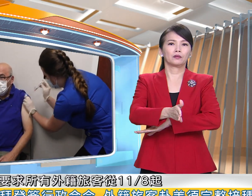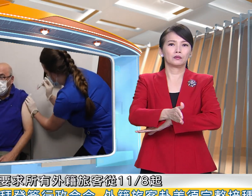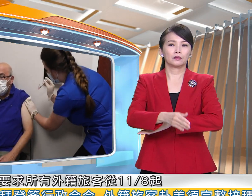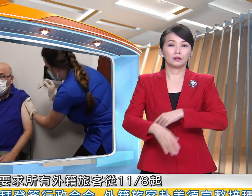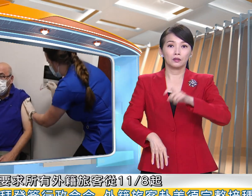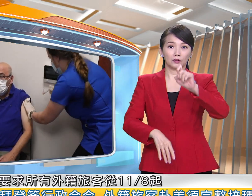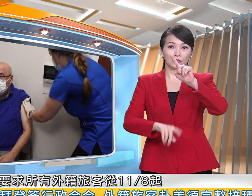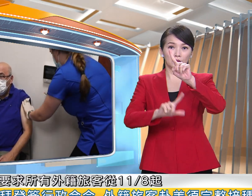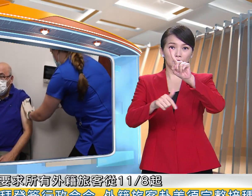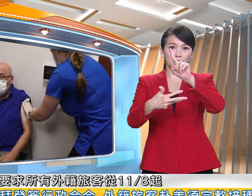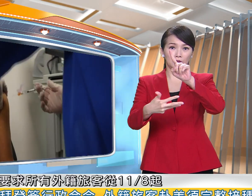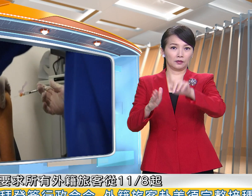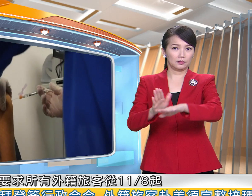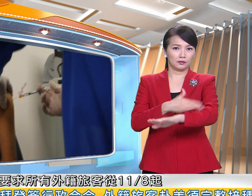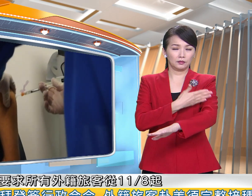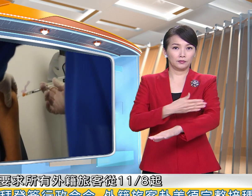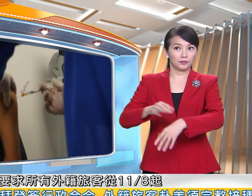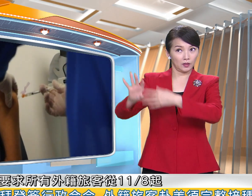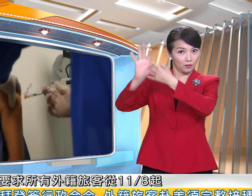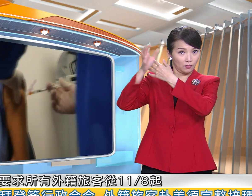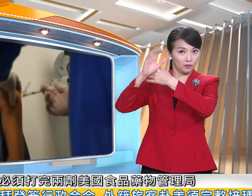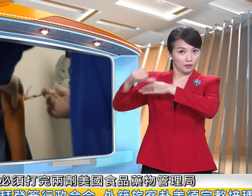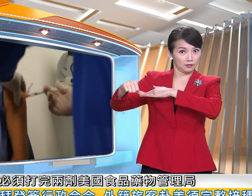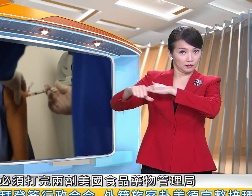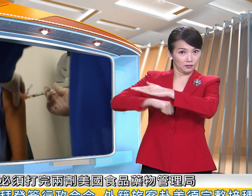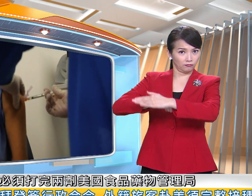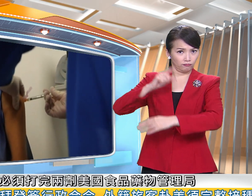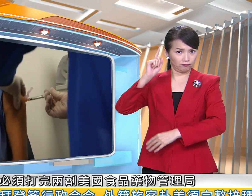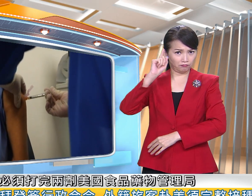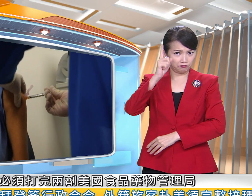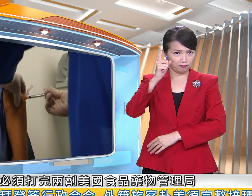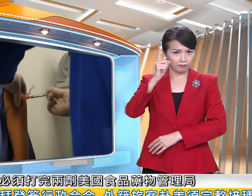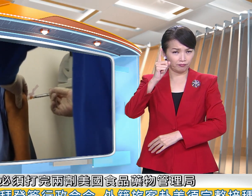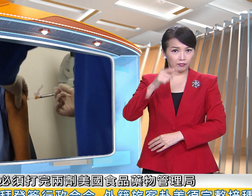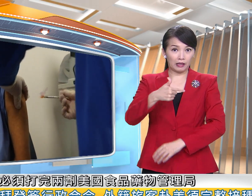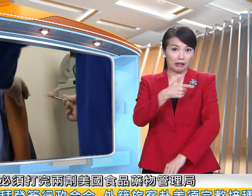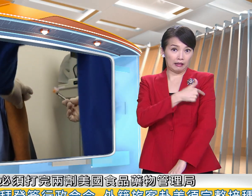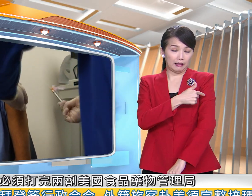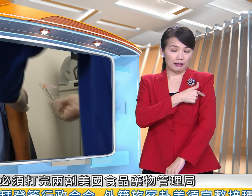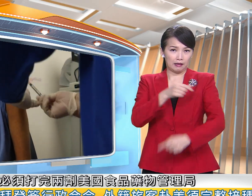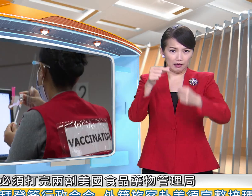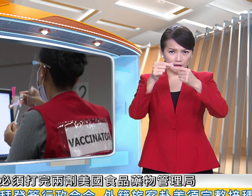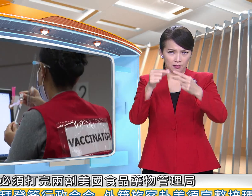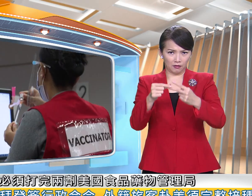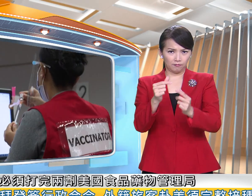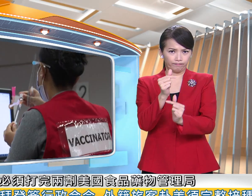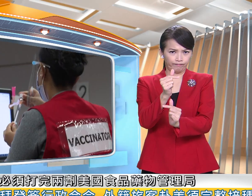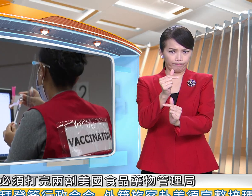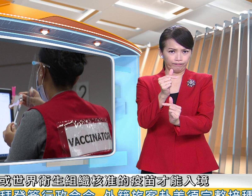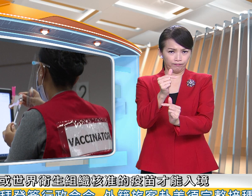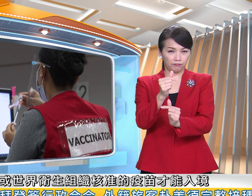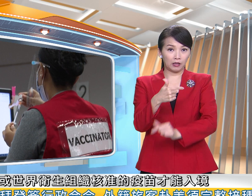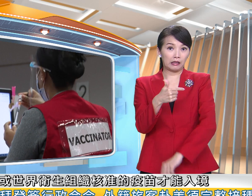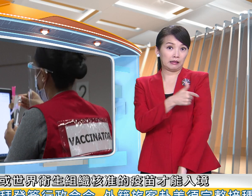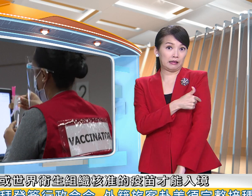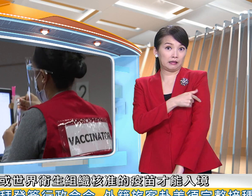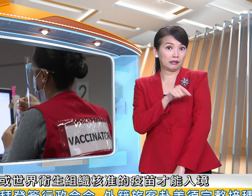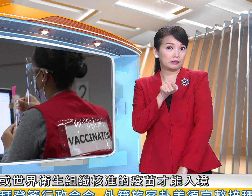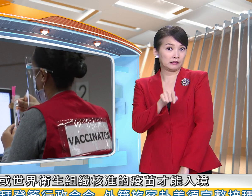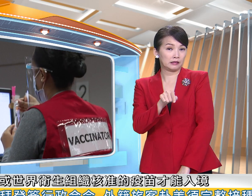客从11月8号起必须打完2剂美国食品药物管理局或世界卫生组织核